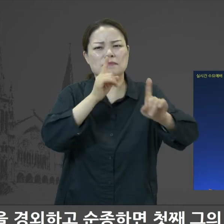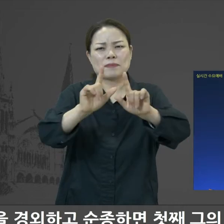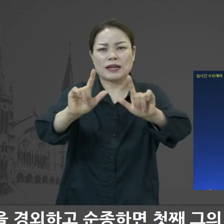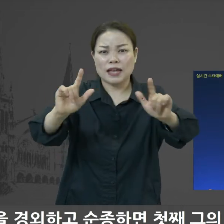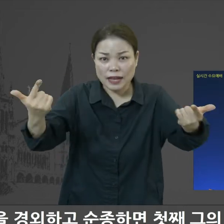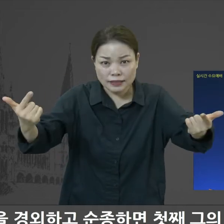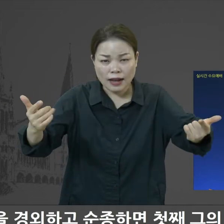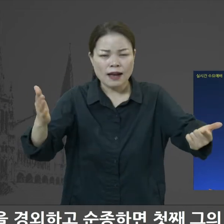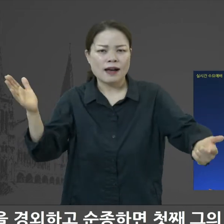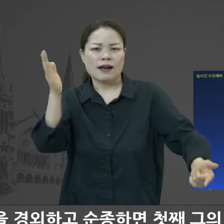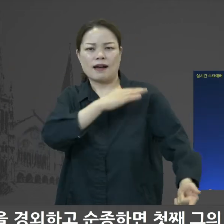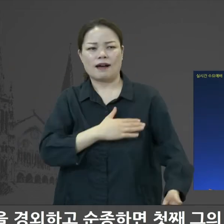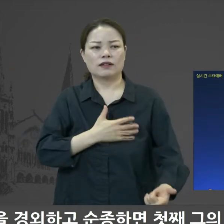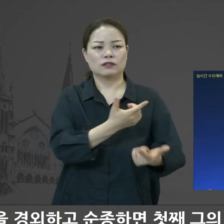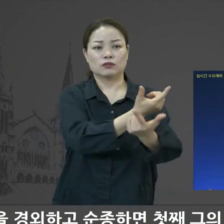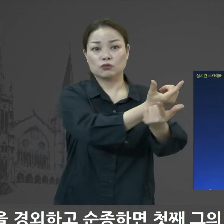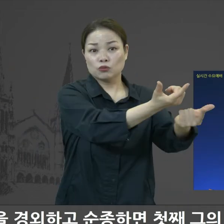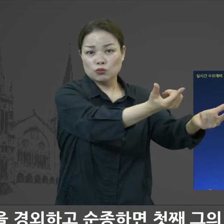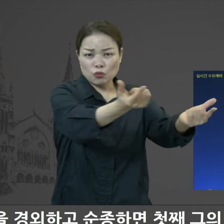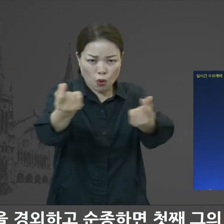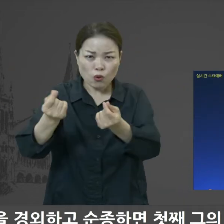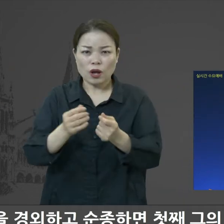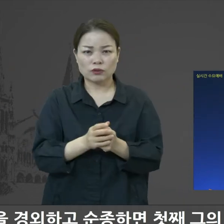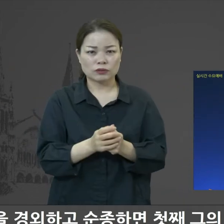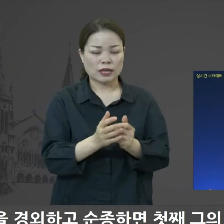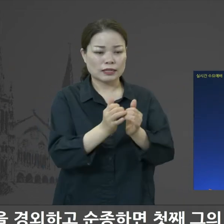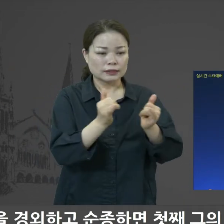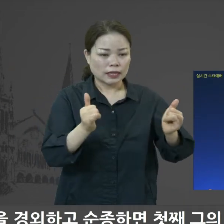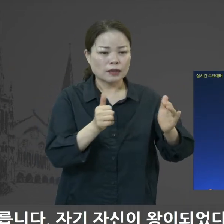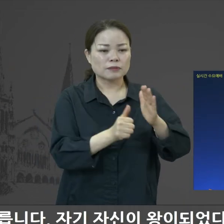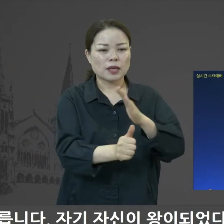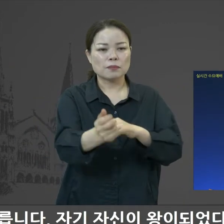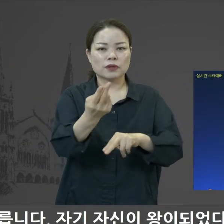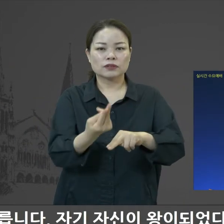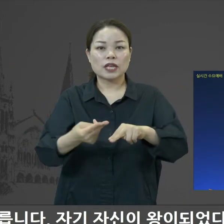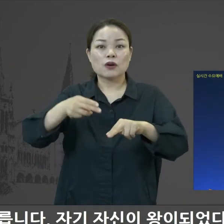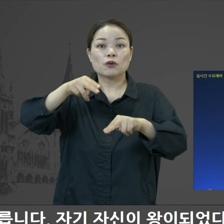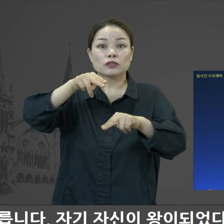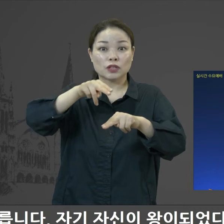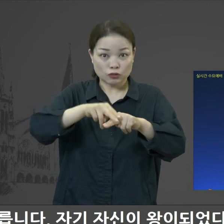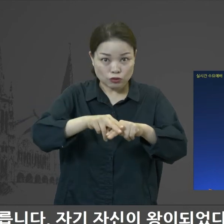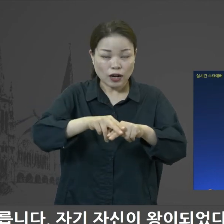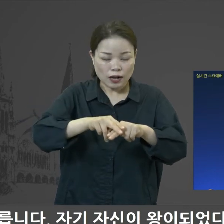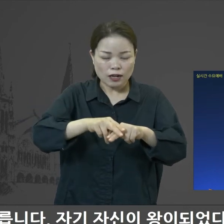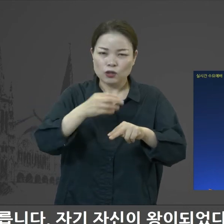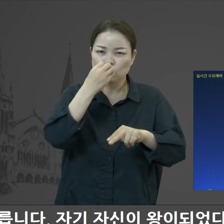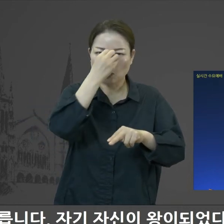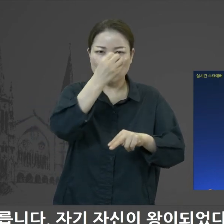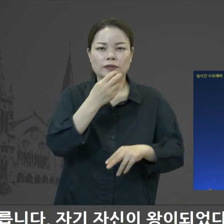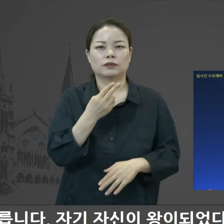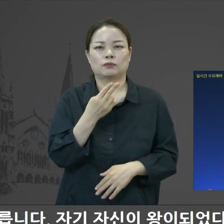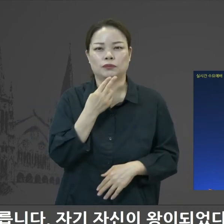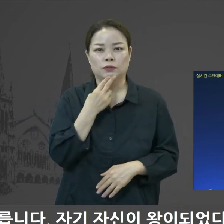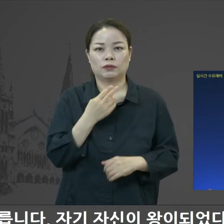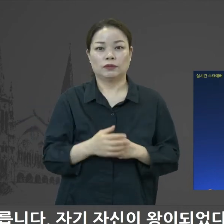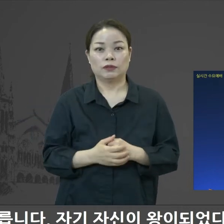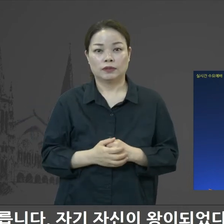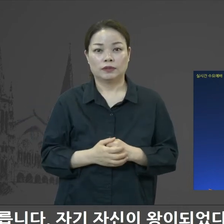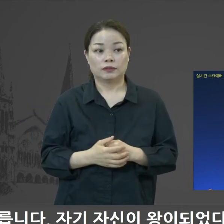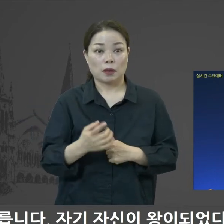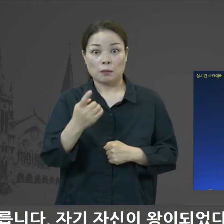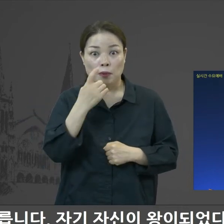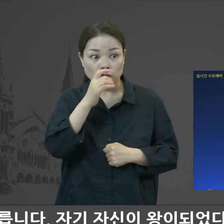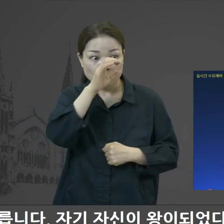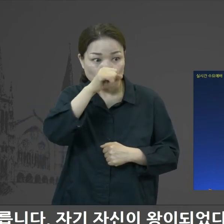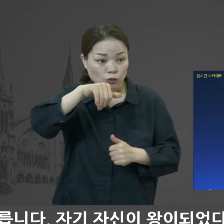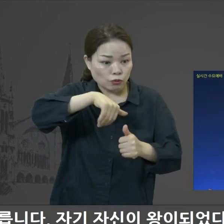아니라 나 똑같구나, 나 그냥 이 사람 중에 대표로 세워진 사람이구나 라고 교만하지 않게 된다고 합니다. 배울 수 있는